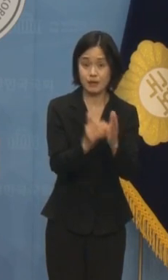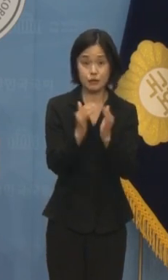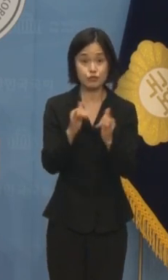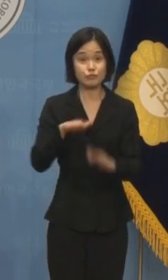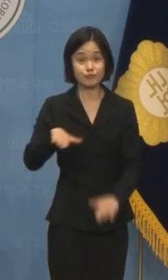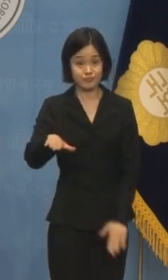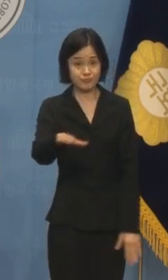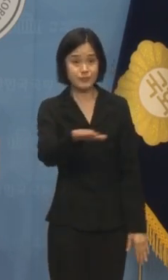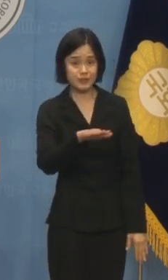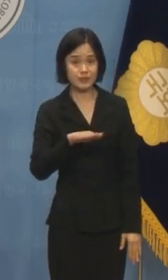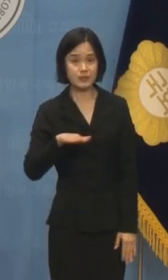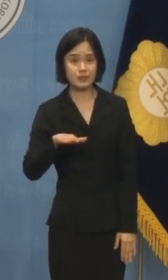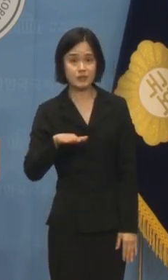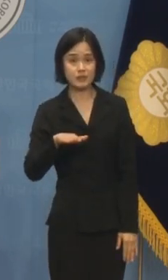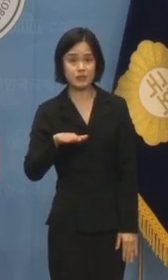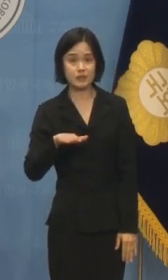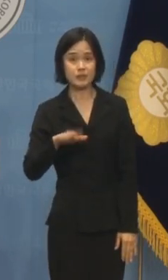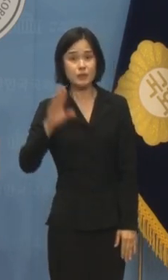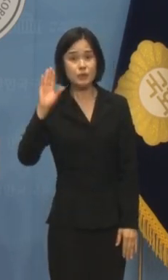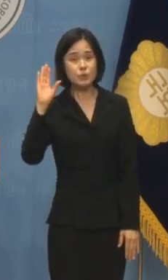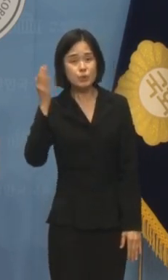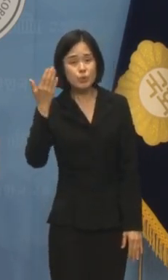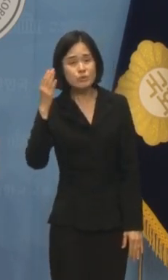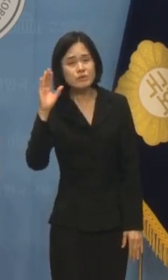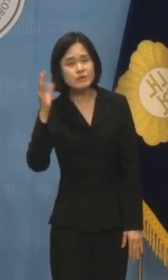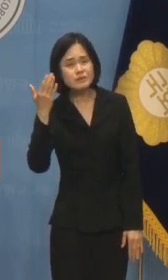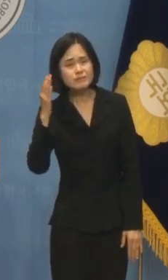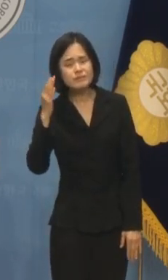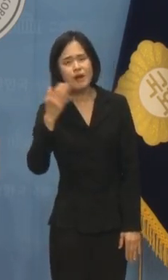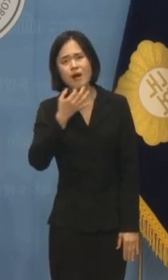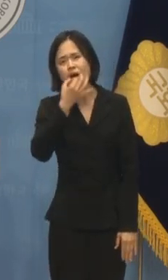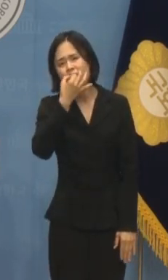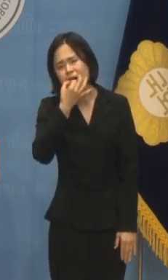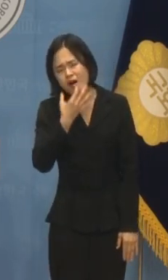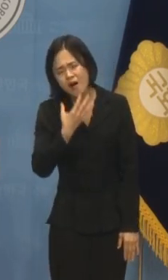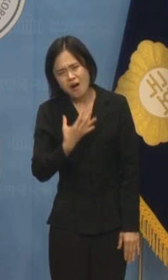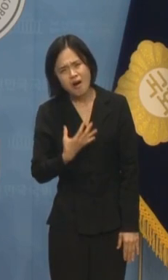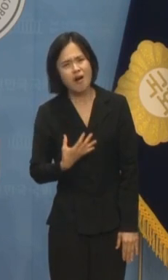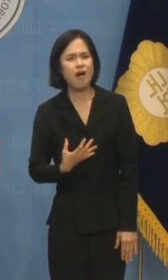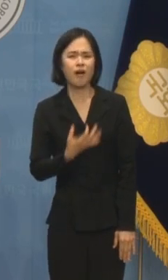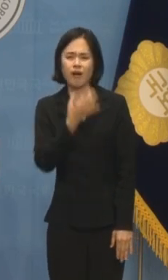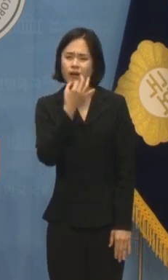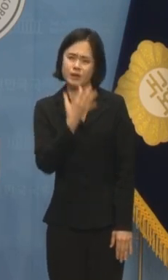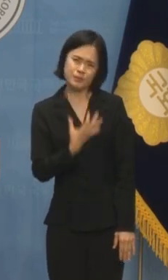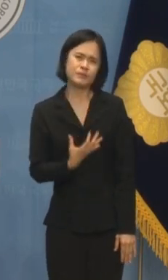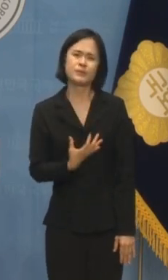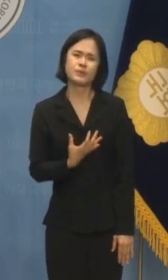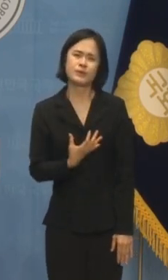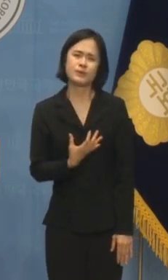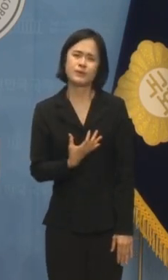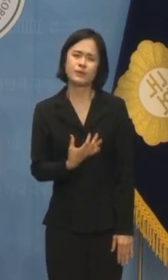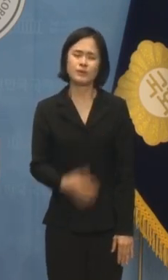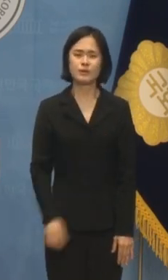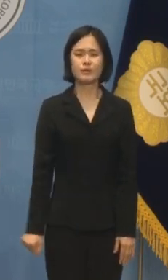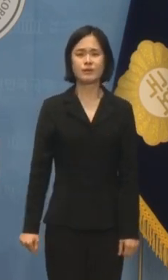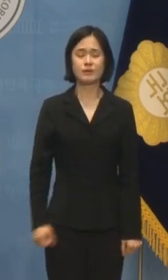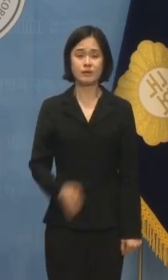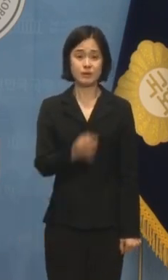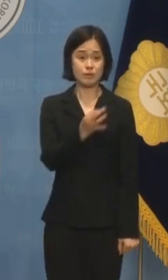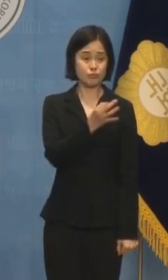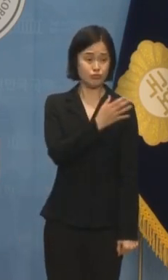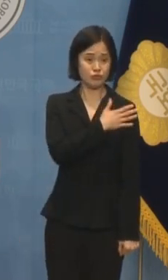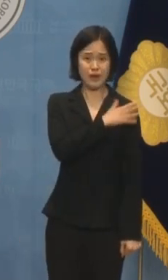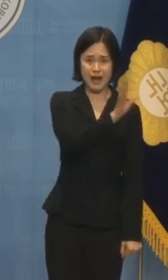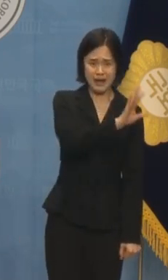서민들 요즘 진짜 많이 힘듭니다 초고소득 부자가 아니라 사회적